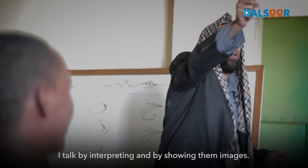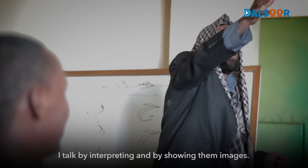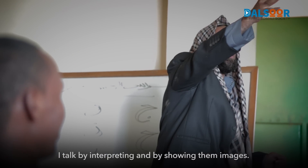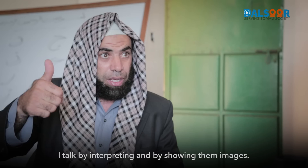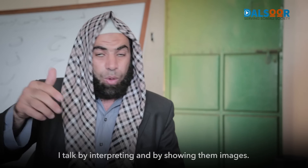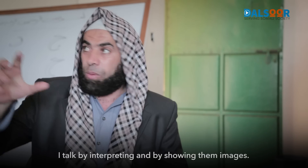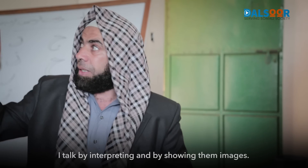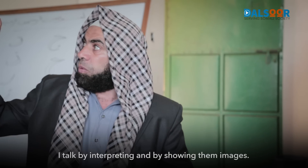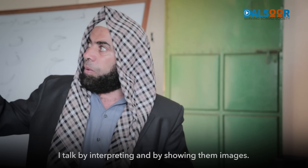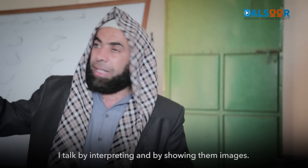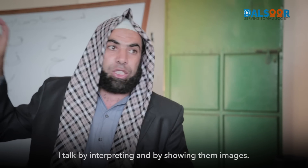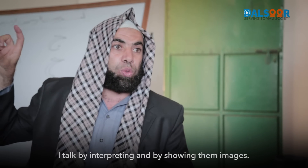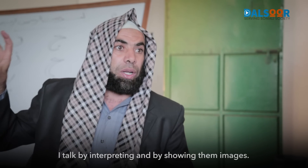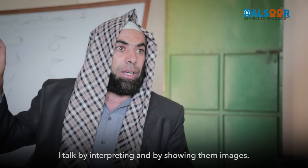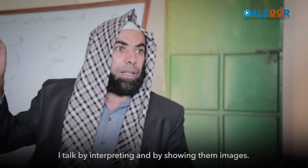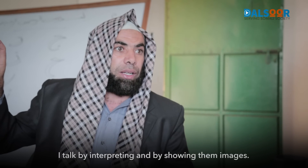بالإشارة ومعي الصورة.